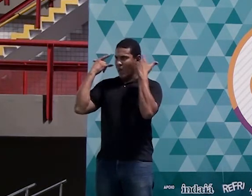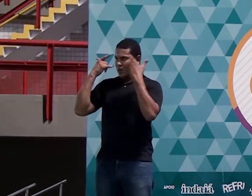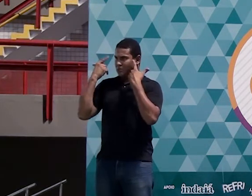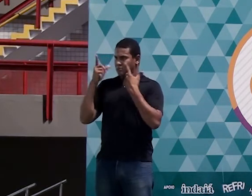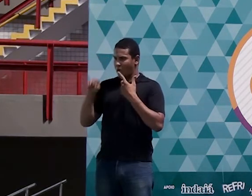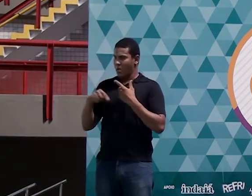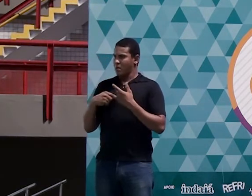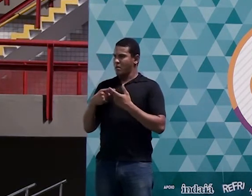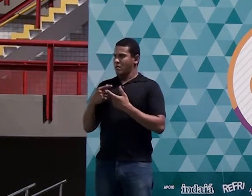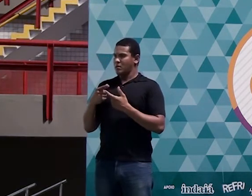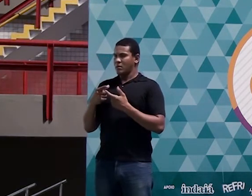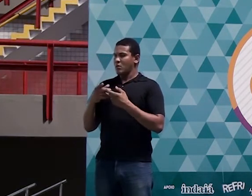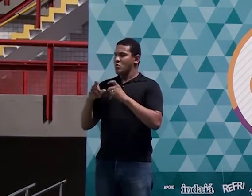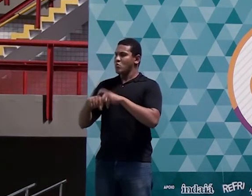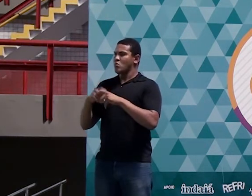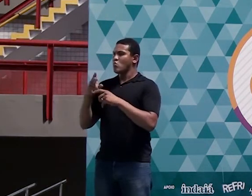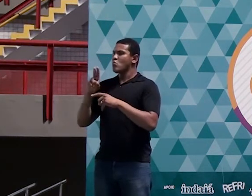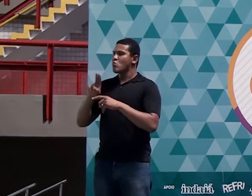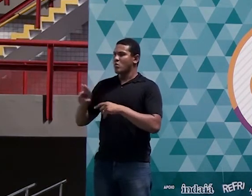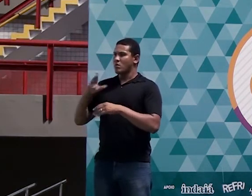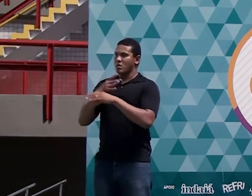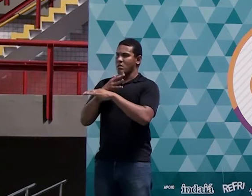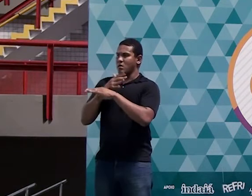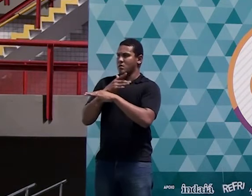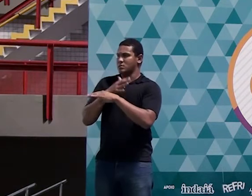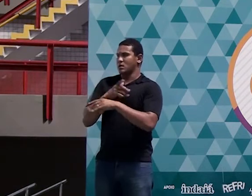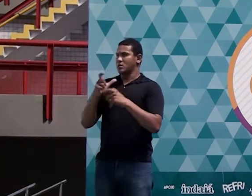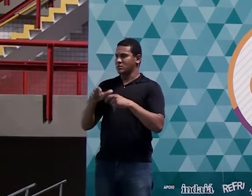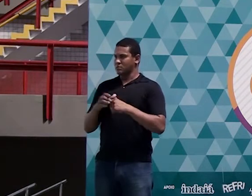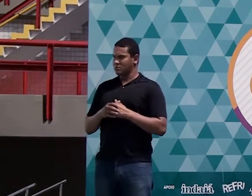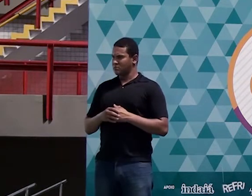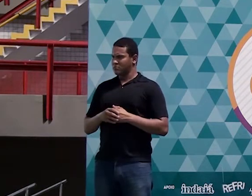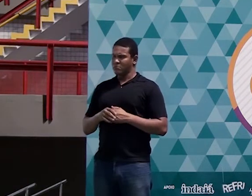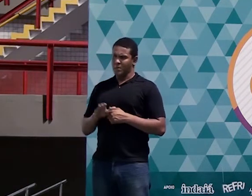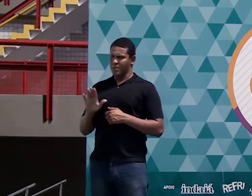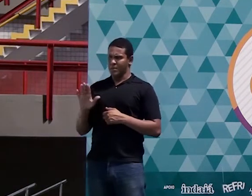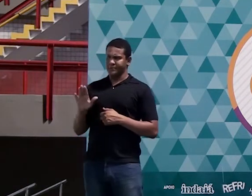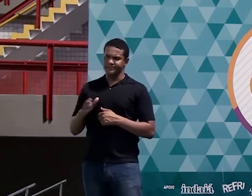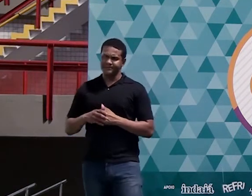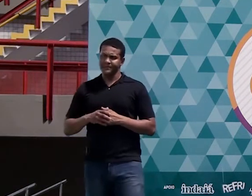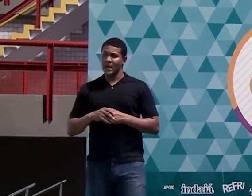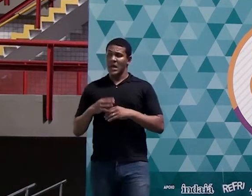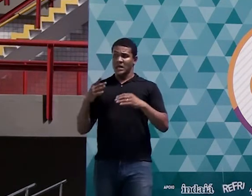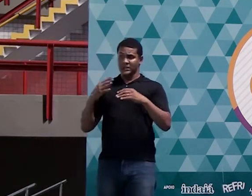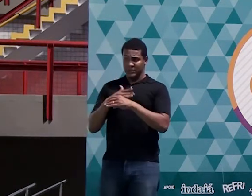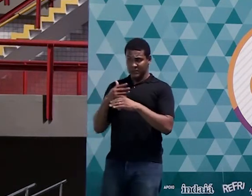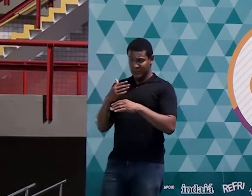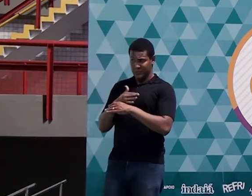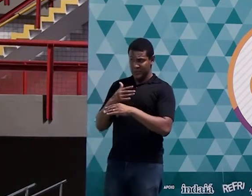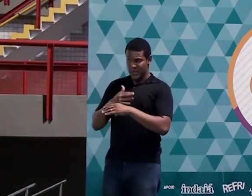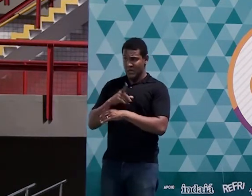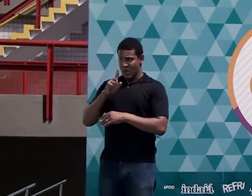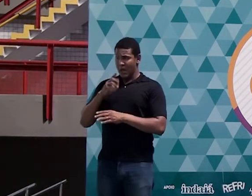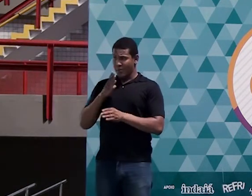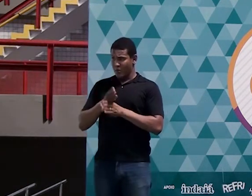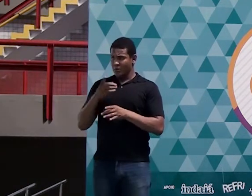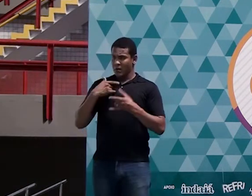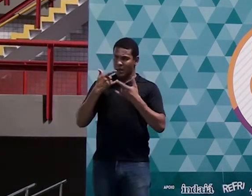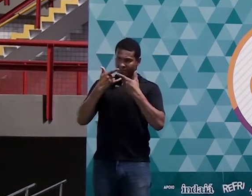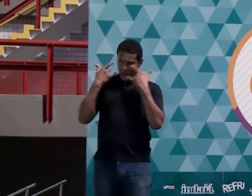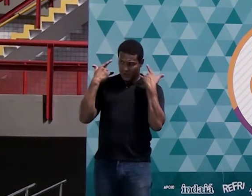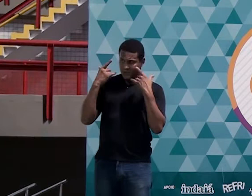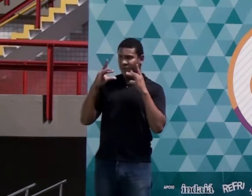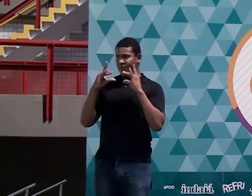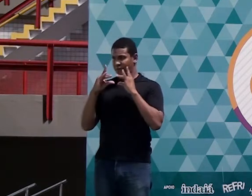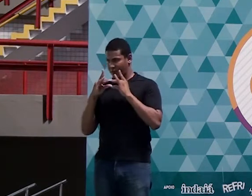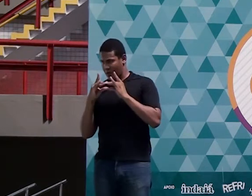urbana. Amores, as cidades nasceram da união entre o feudalismo e o capitalismo.